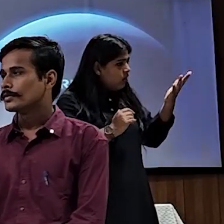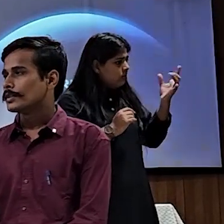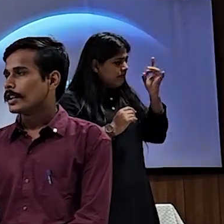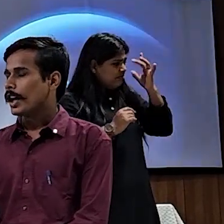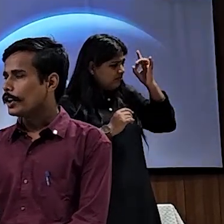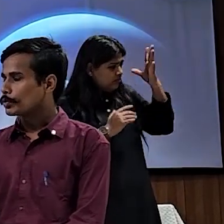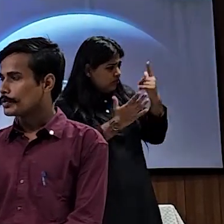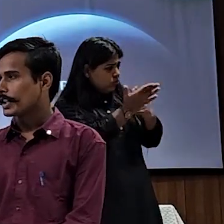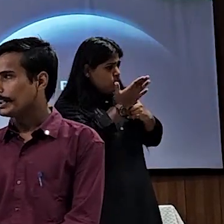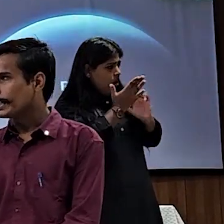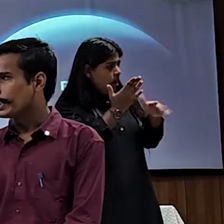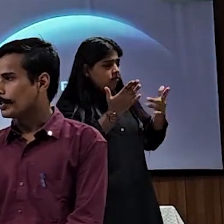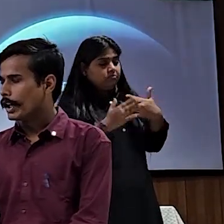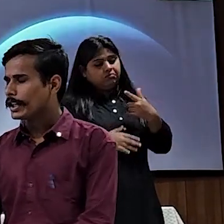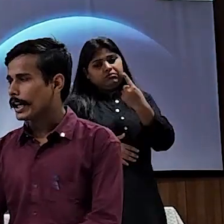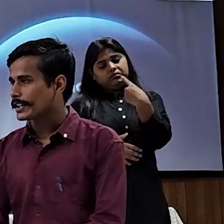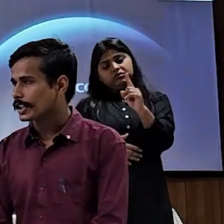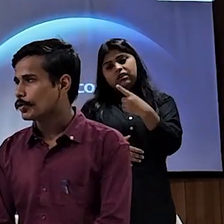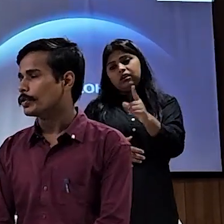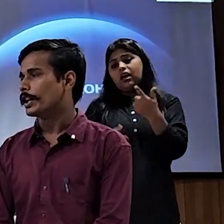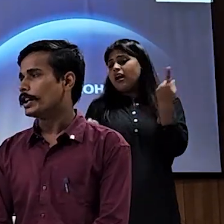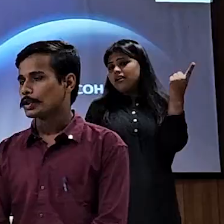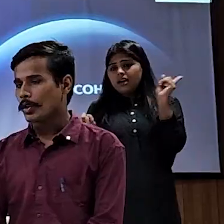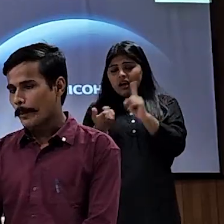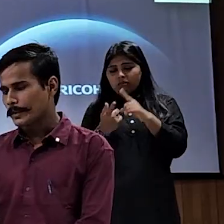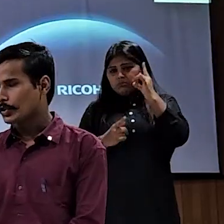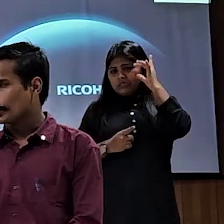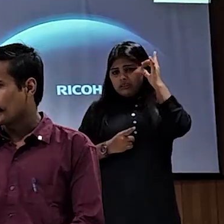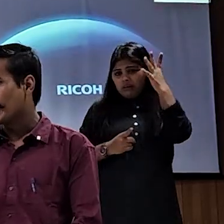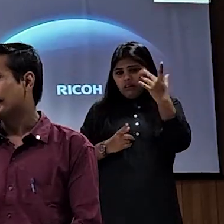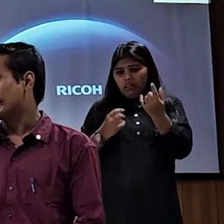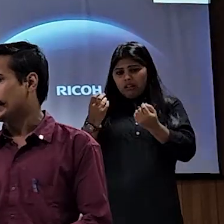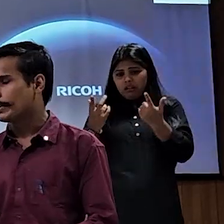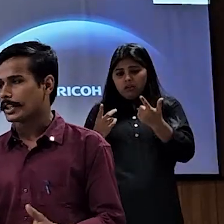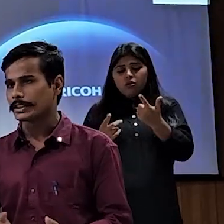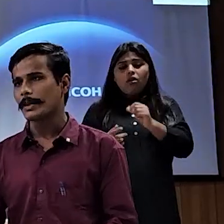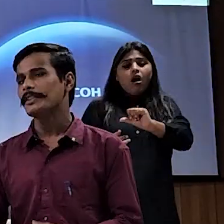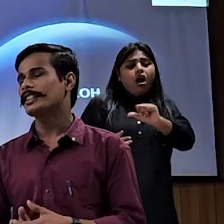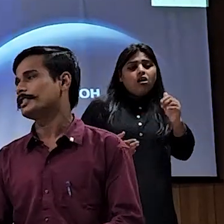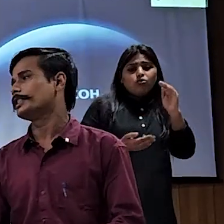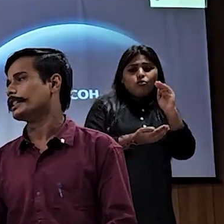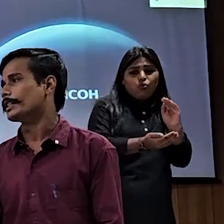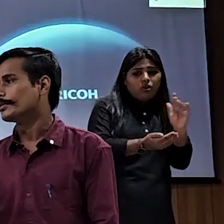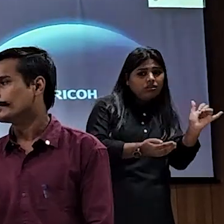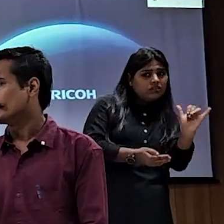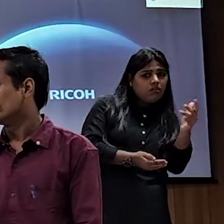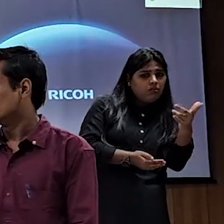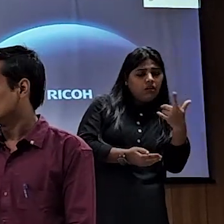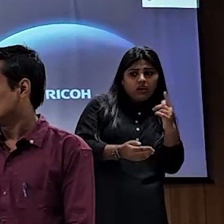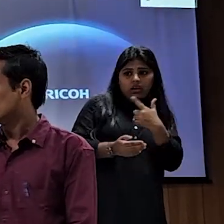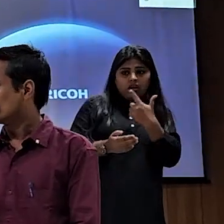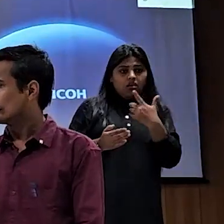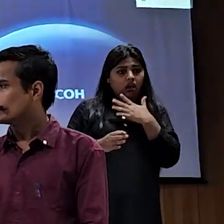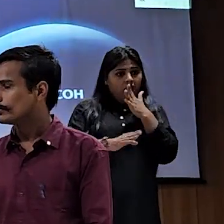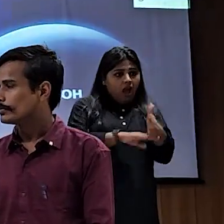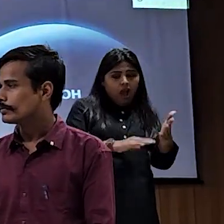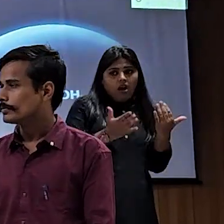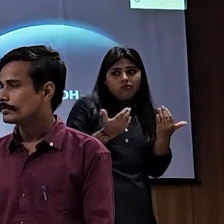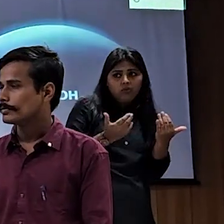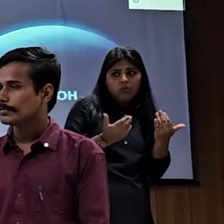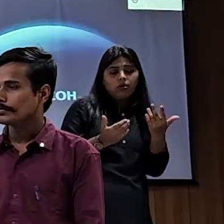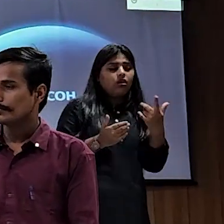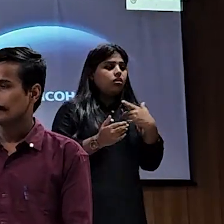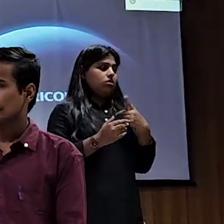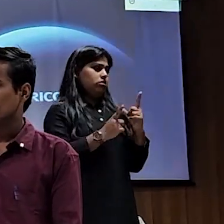उसके लिए? हाँ, तुम सही कह रही हो। अगर ऐसा हुआ तो अपनी छोटी बहन के लिए भी खतरा बन सकती है। पर हमें उसके लिए कुछ